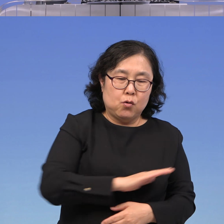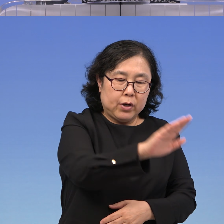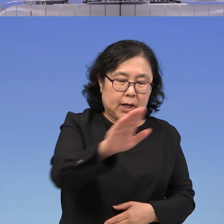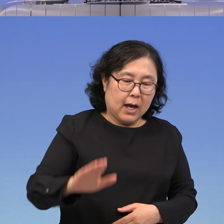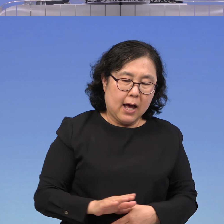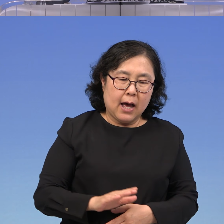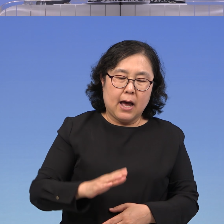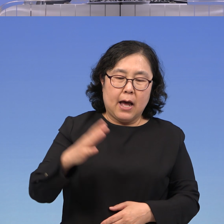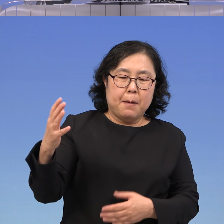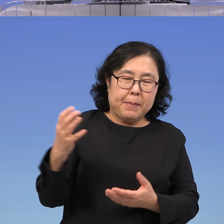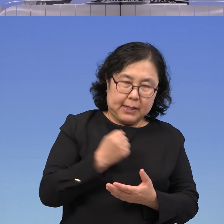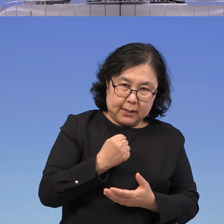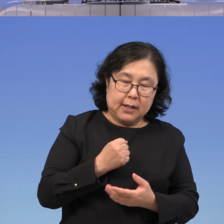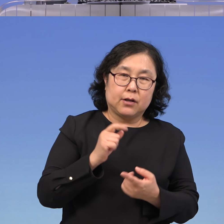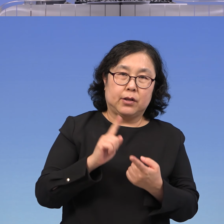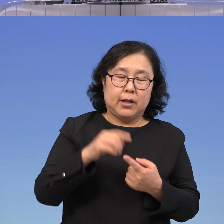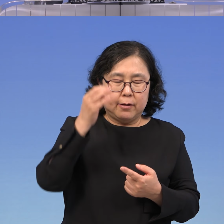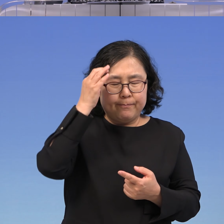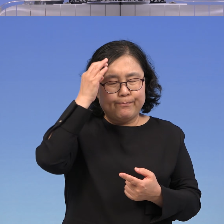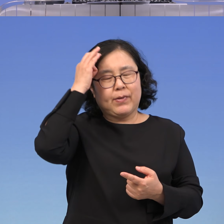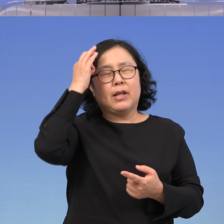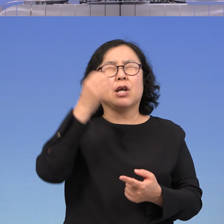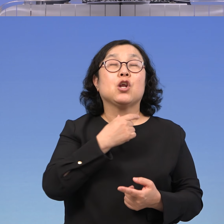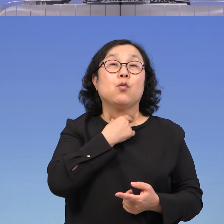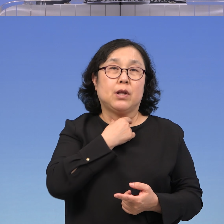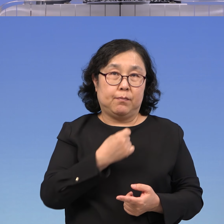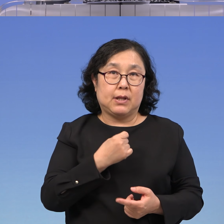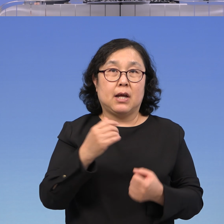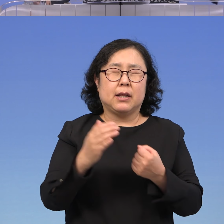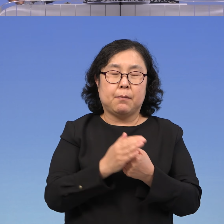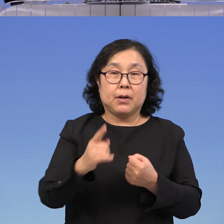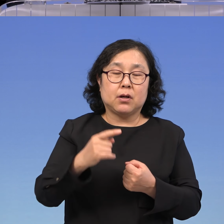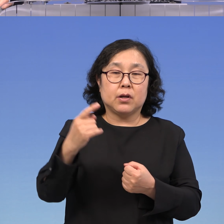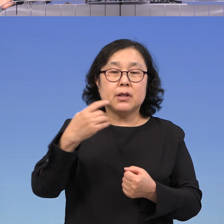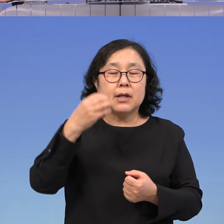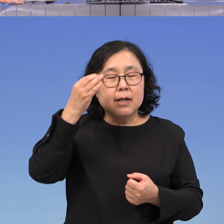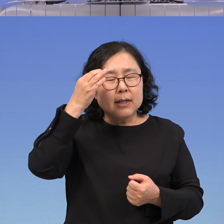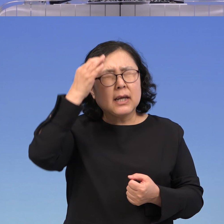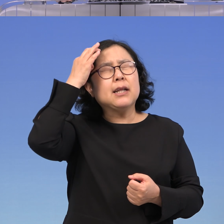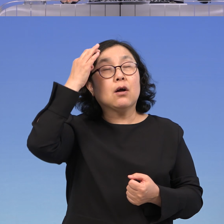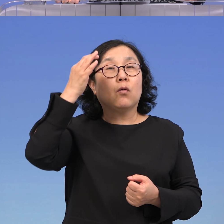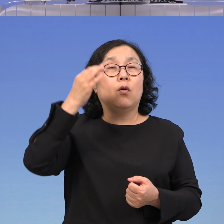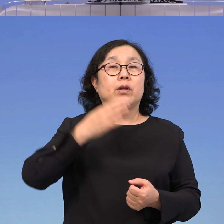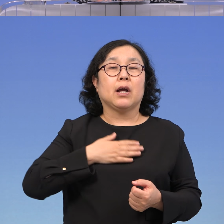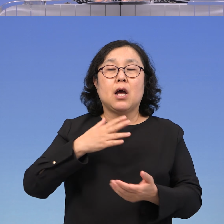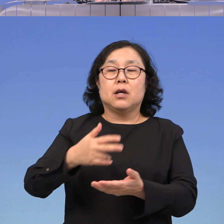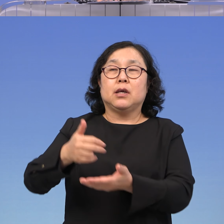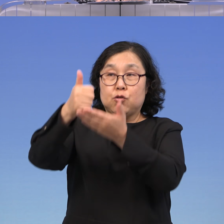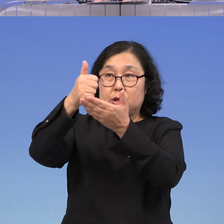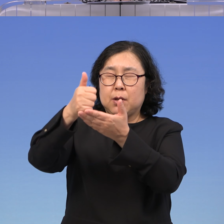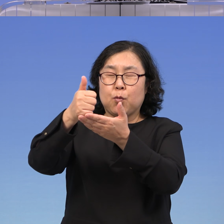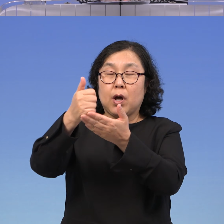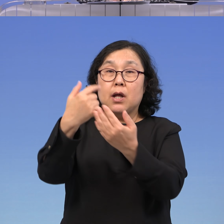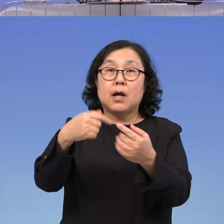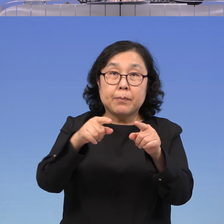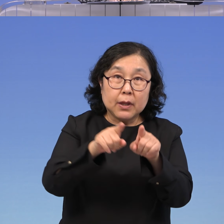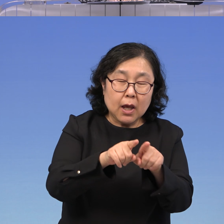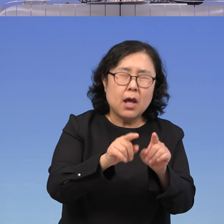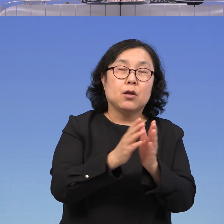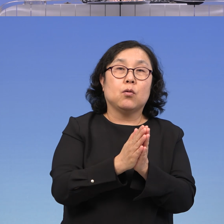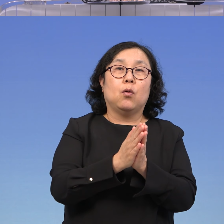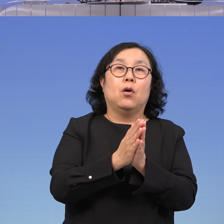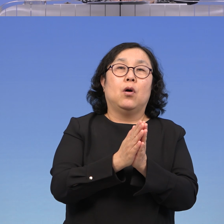우리도 베드로의 장모가 같이 주민 뿐만 아니고 주변의 사람들을 잘 섬기고 봉사하고